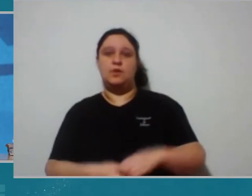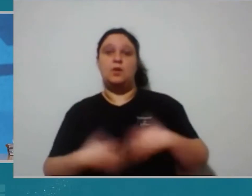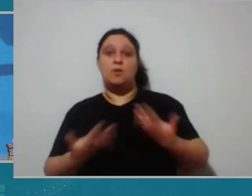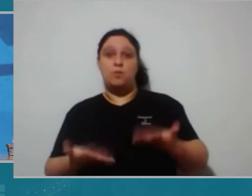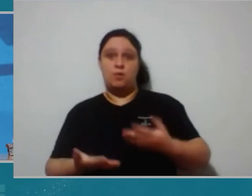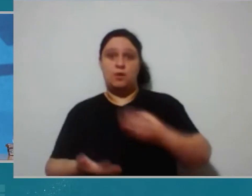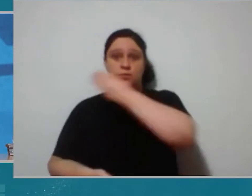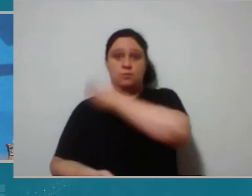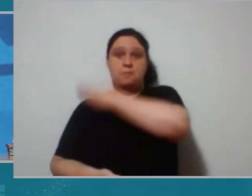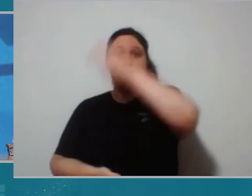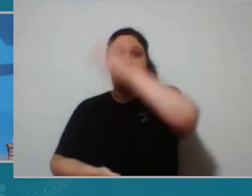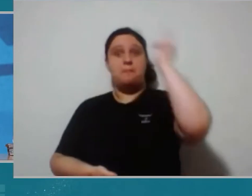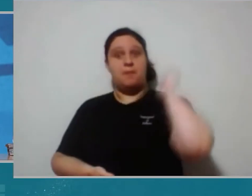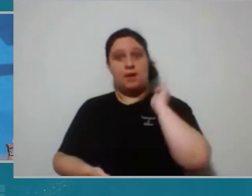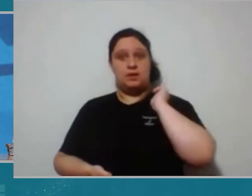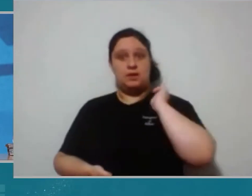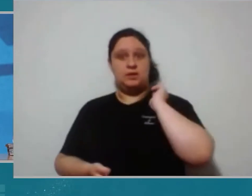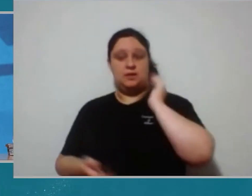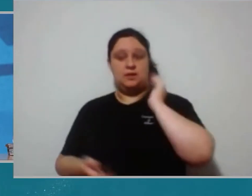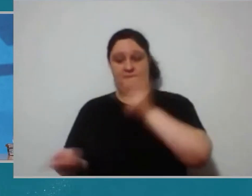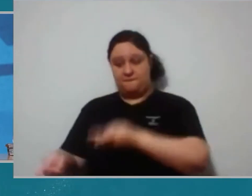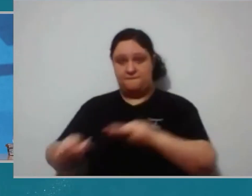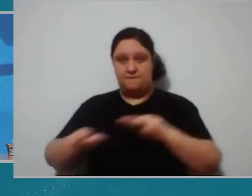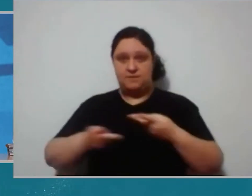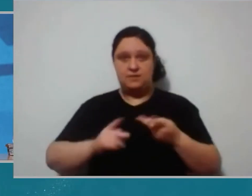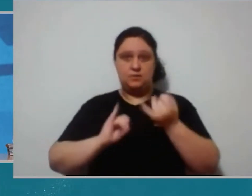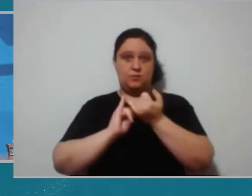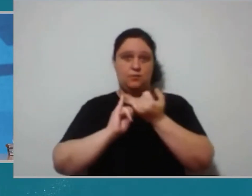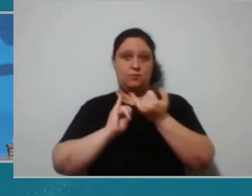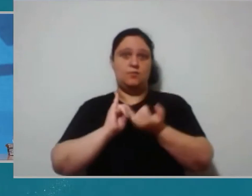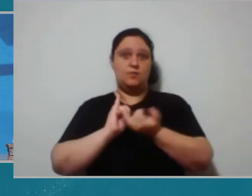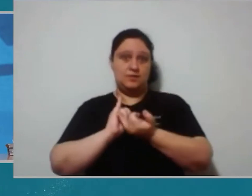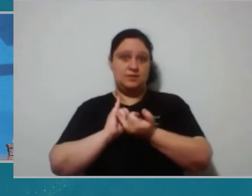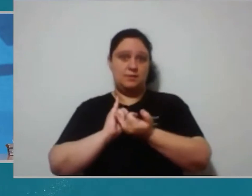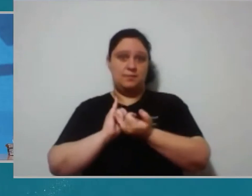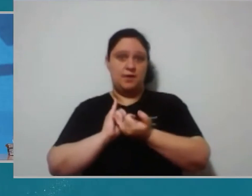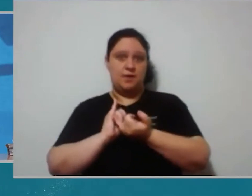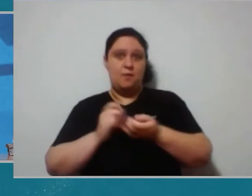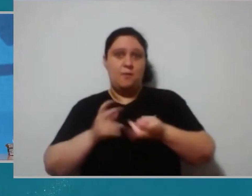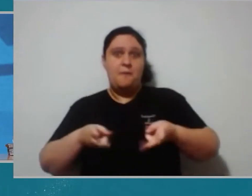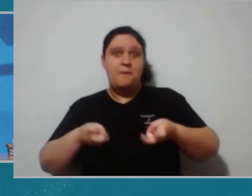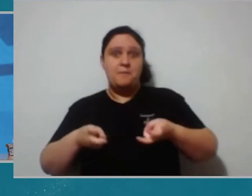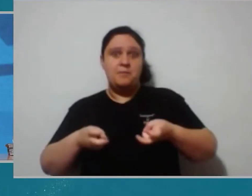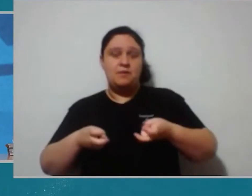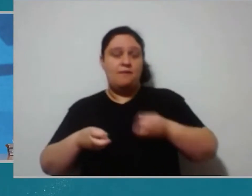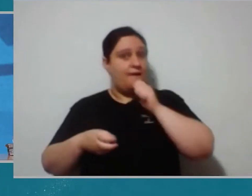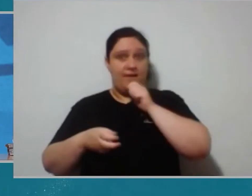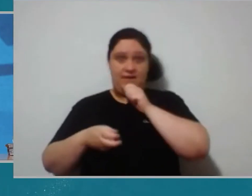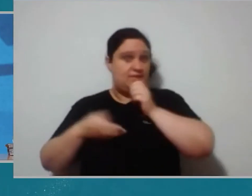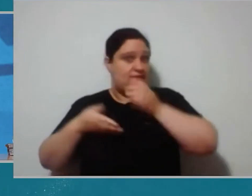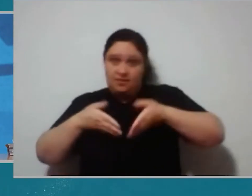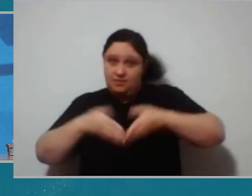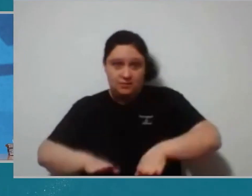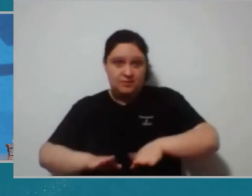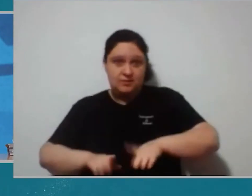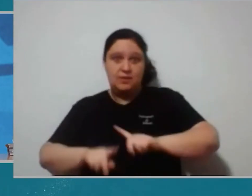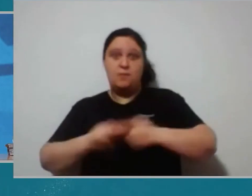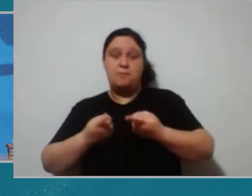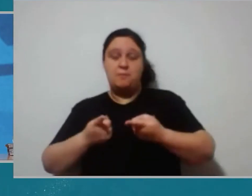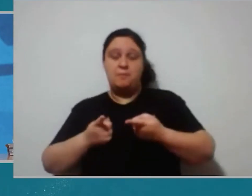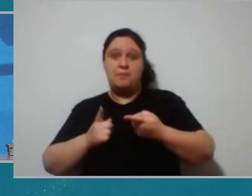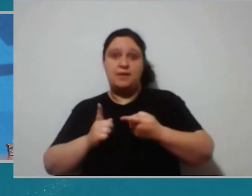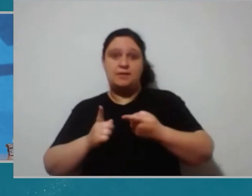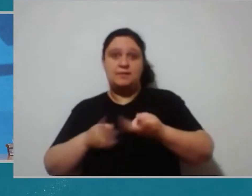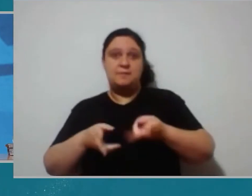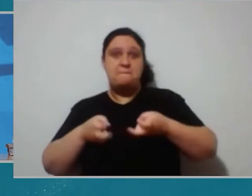Isabel, ele reconheceu que era Jesus. Não era nem nascido ainda. Estava no ventre da Isabel.